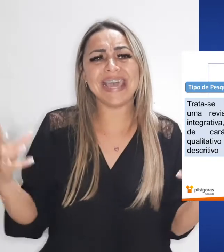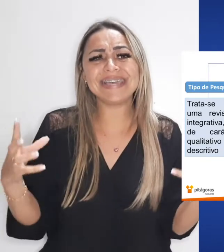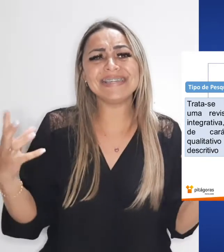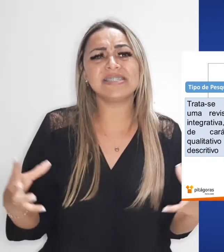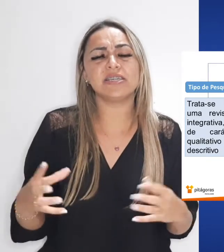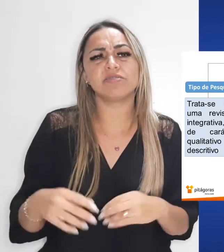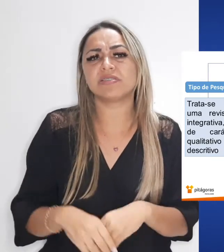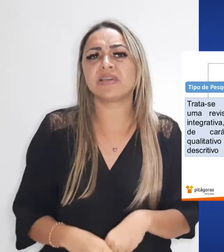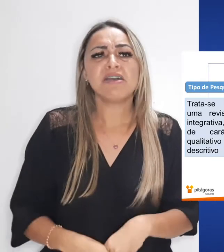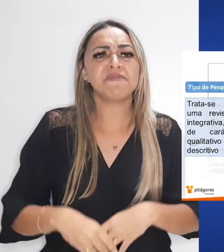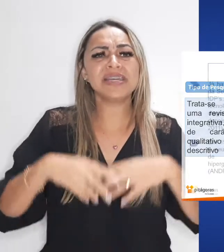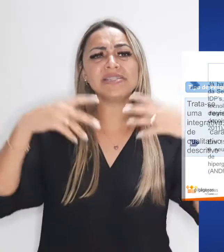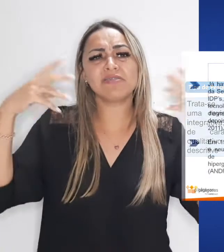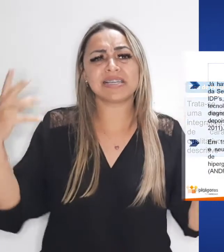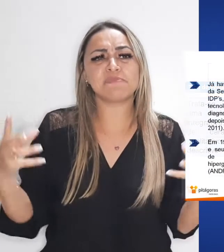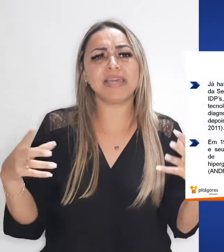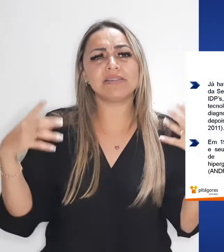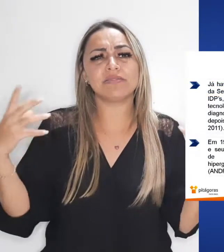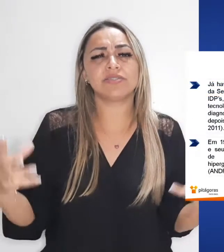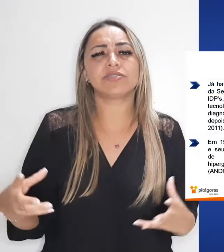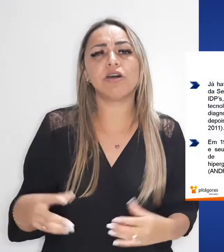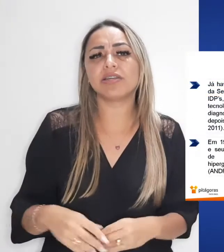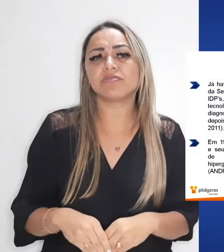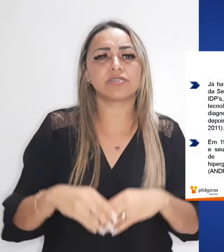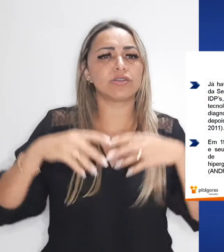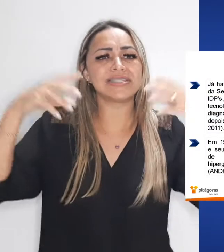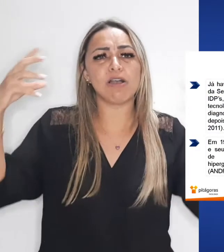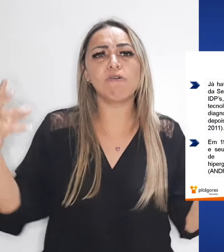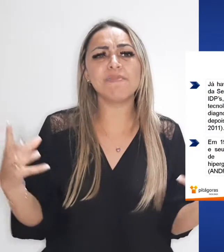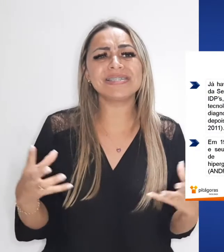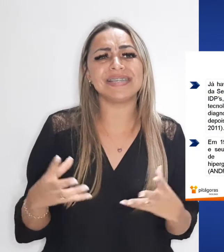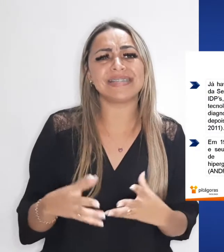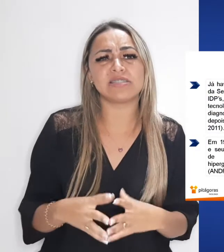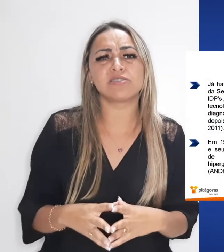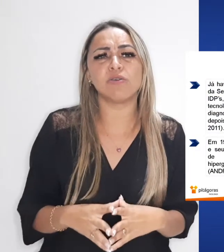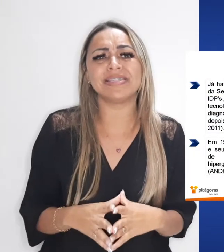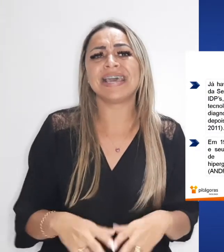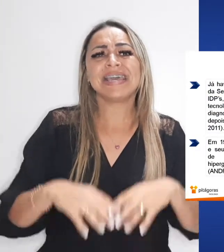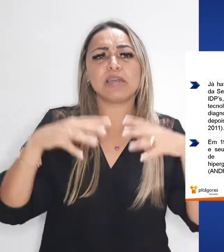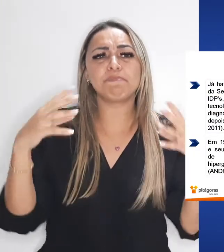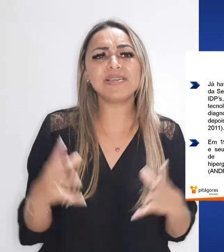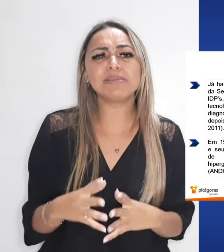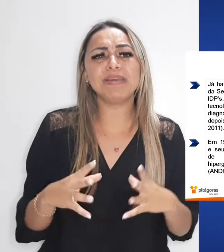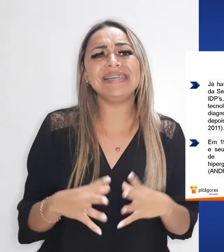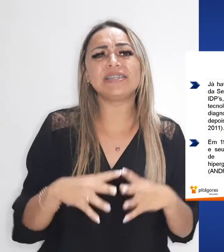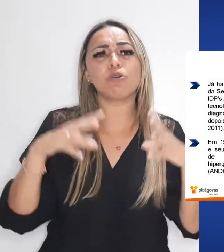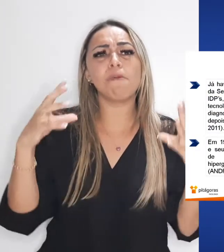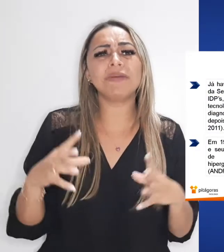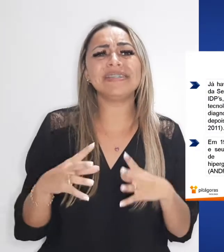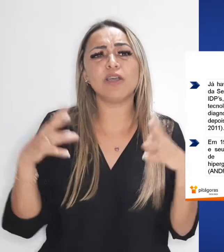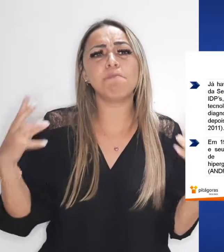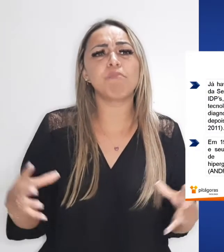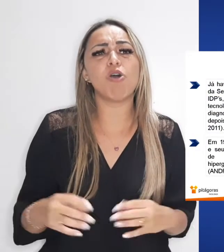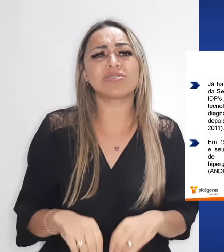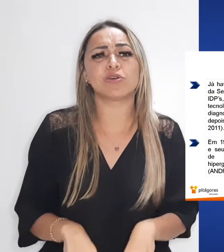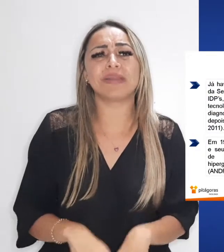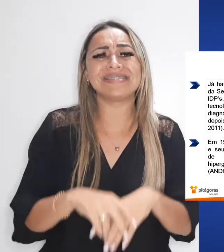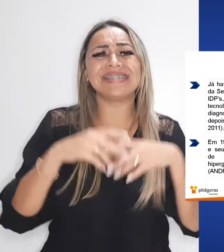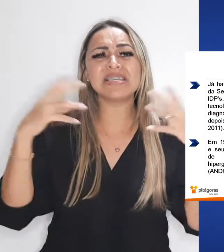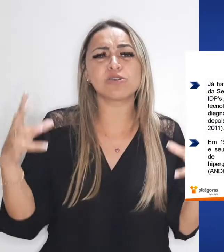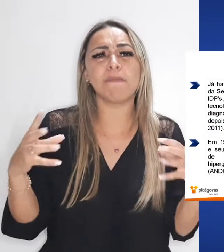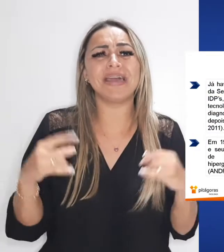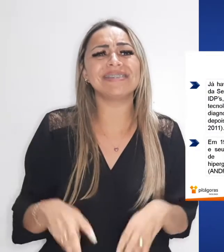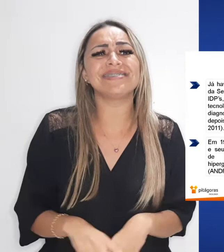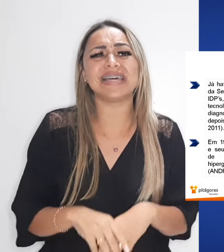nos pré-requisitos. Frente aos aspectos históricos, trouxe algumas citações que possibilitam compreender um pouco sobre